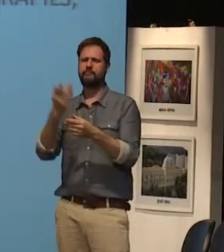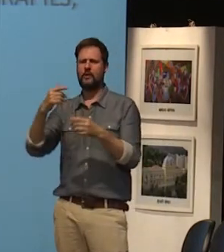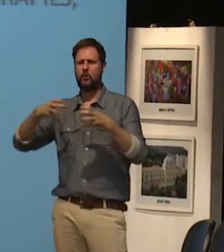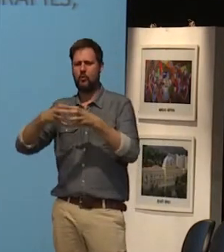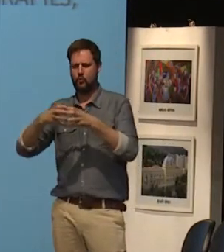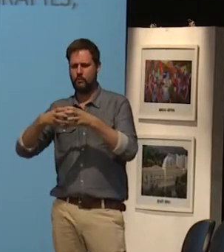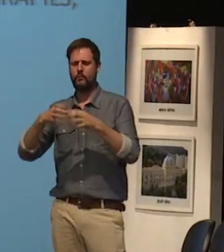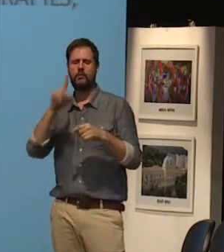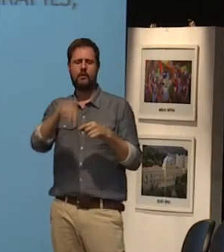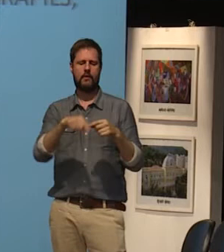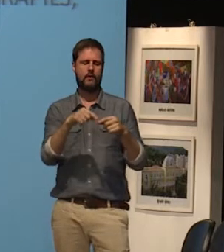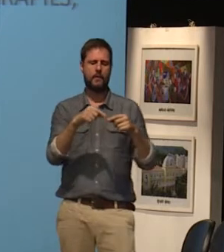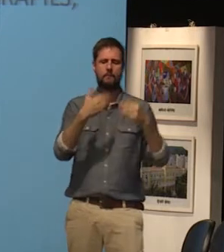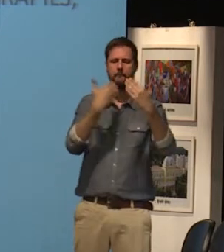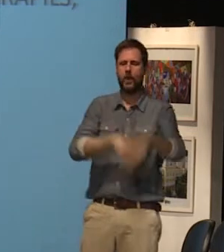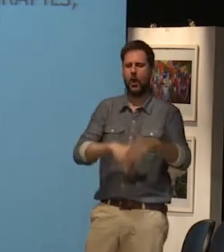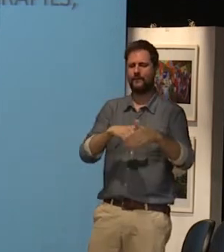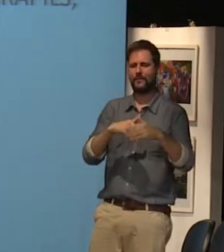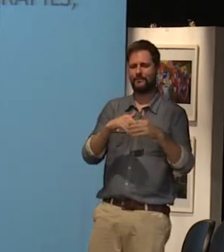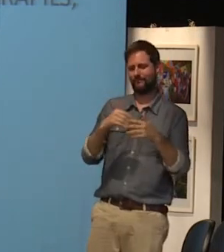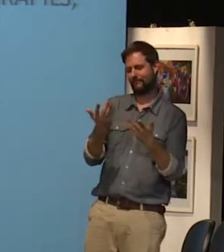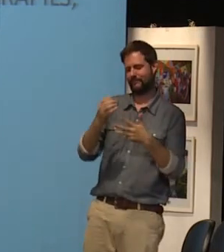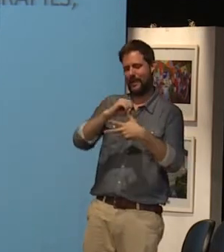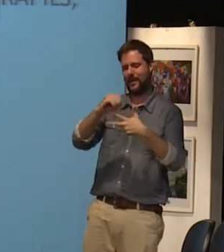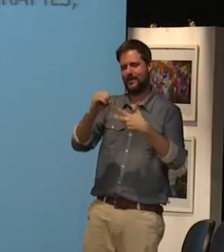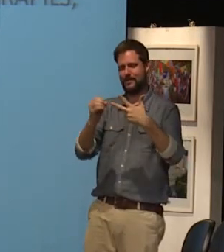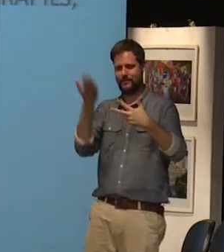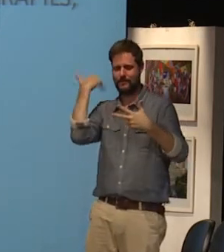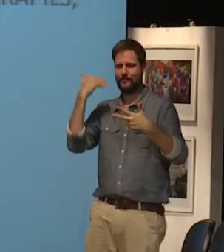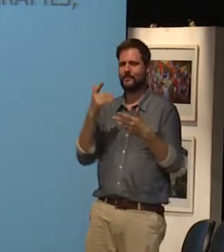Então, a verdade é que a FENES processou, abriu um processo